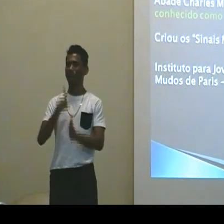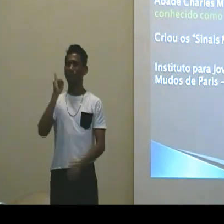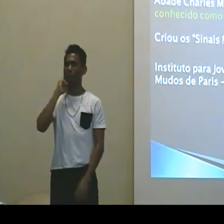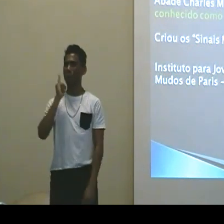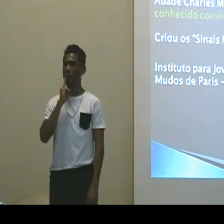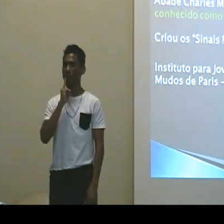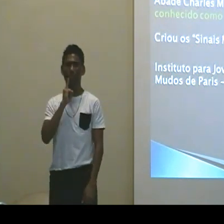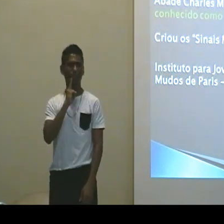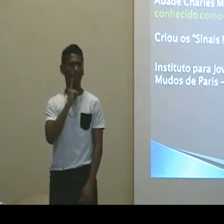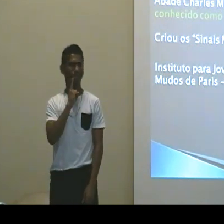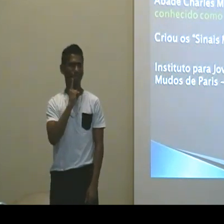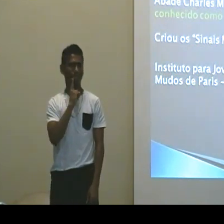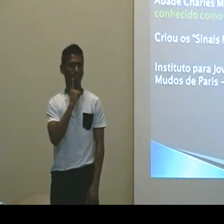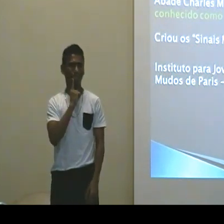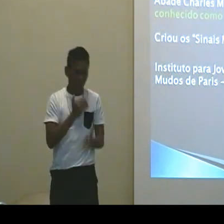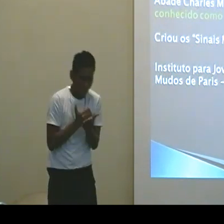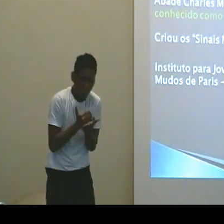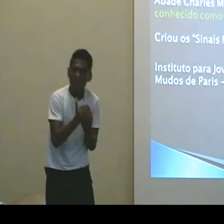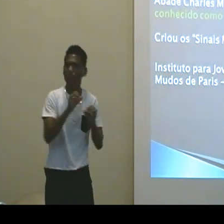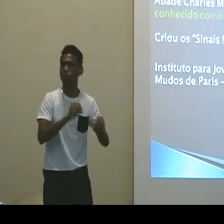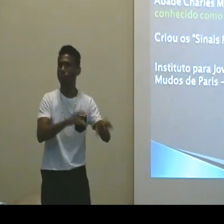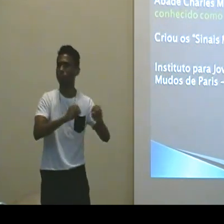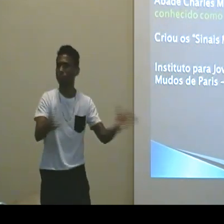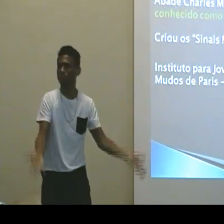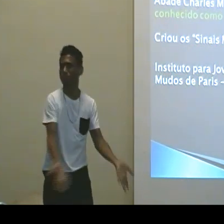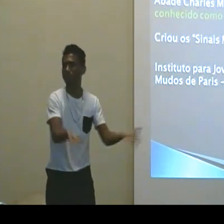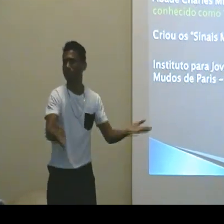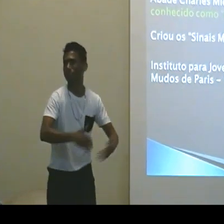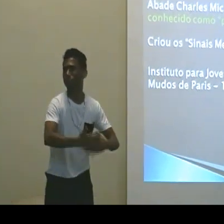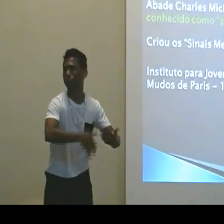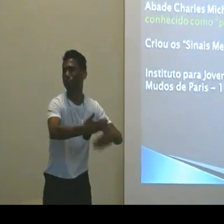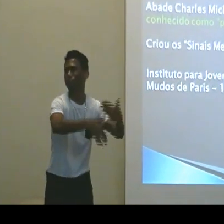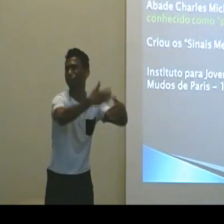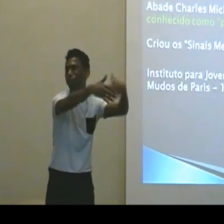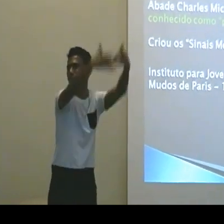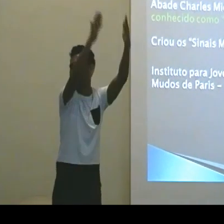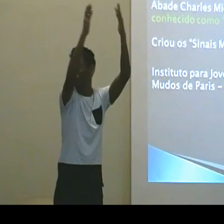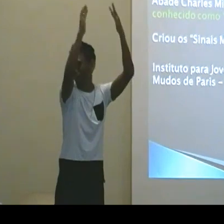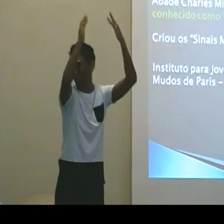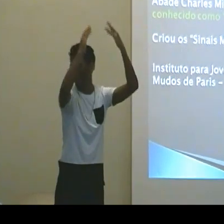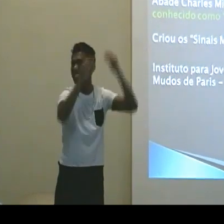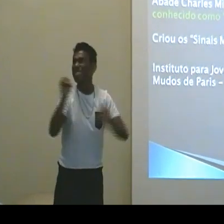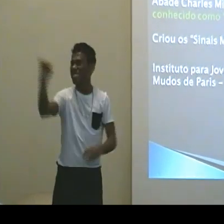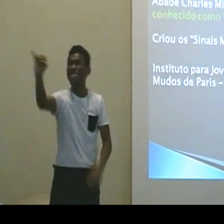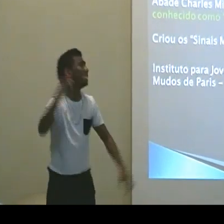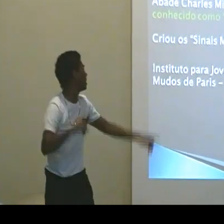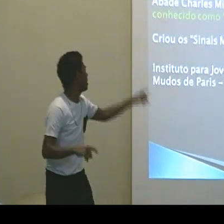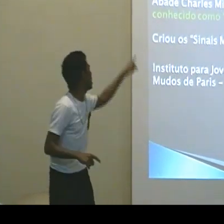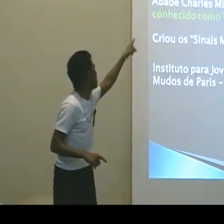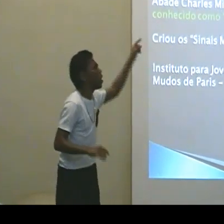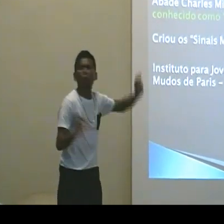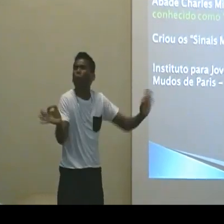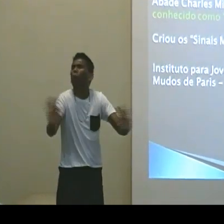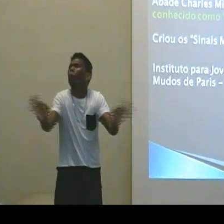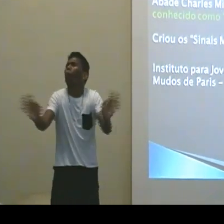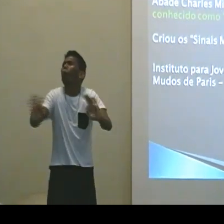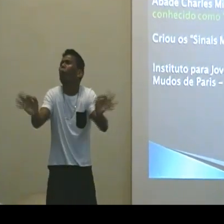Por isso que ele é chamado de pai dos surdos, por isso essa expressão a respeito dele. Porque ele acabou fazendo com